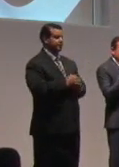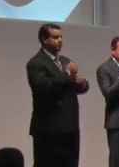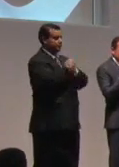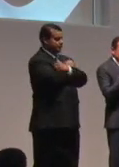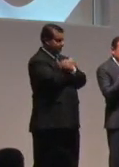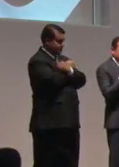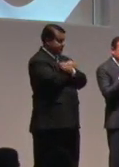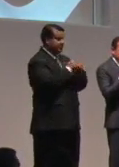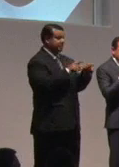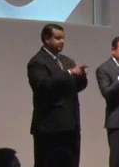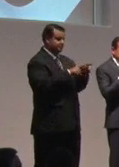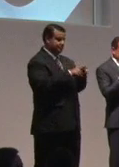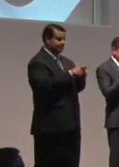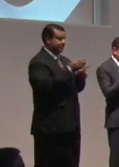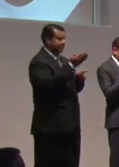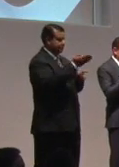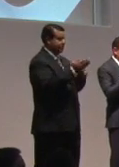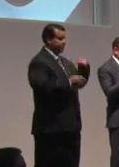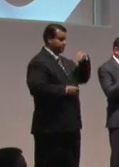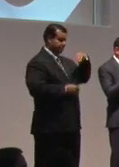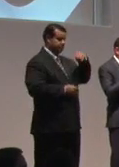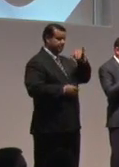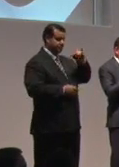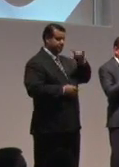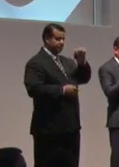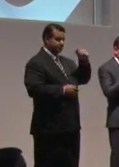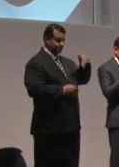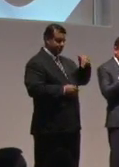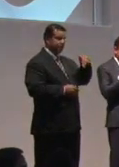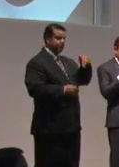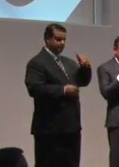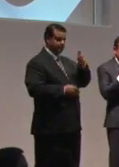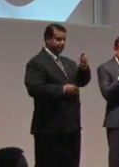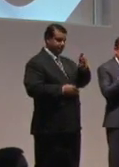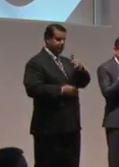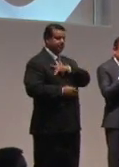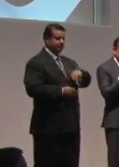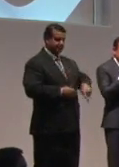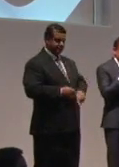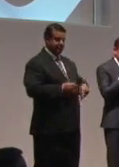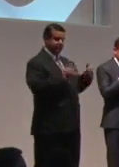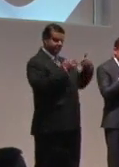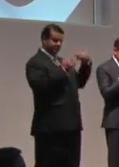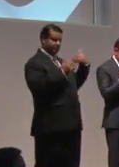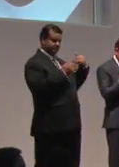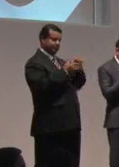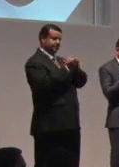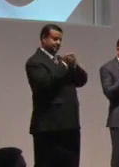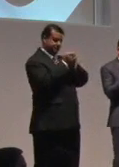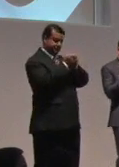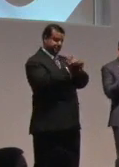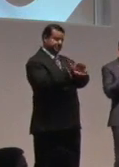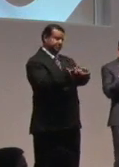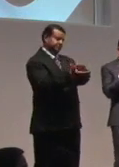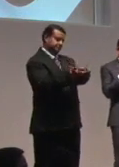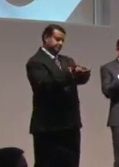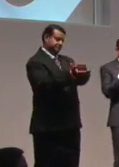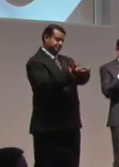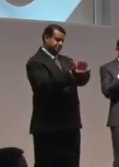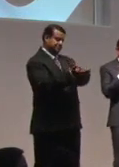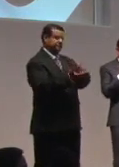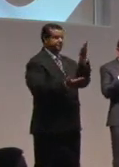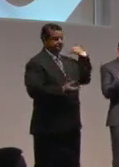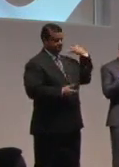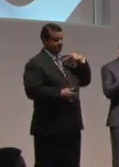o tom neutro leite que daqui a pouco ocupava essa posição vamos dar salva de palmas também o milton leite que aqui está foi presidente da